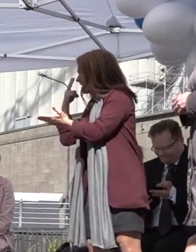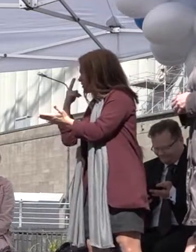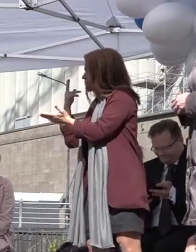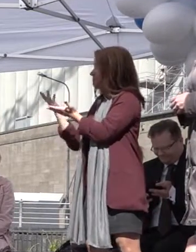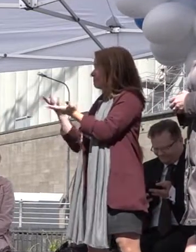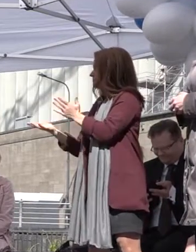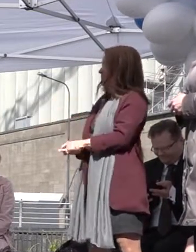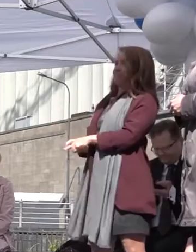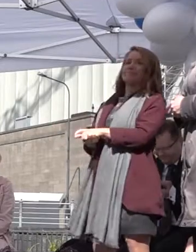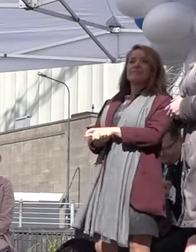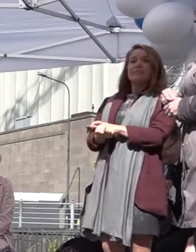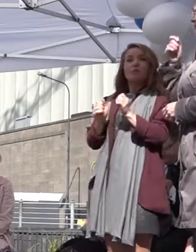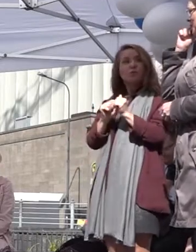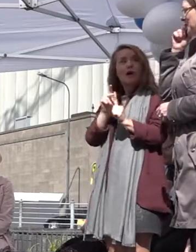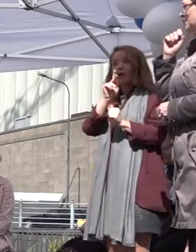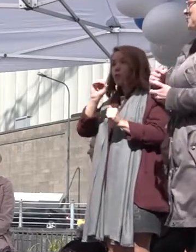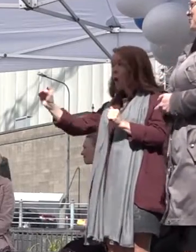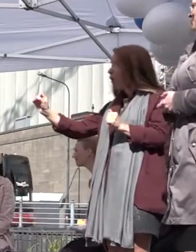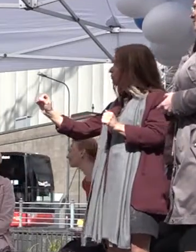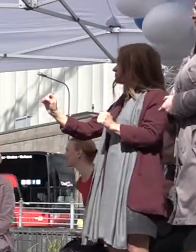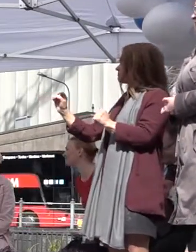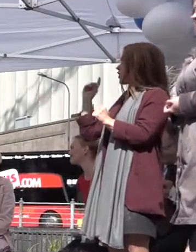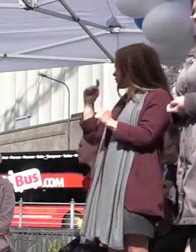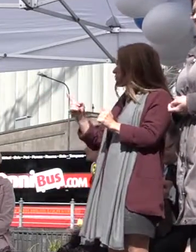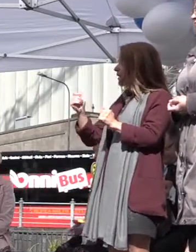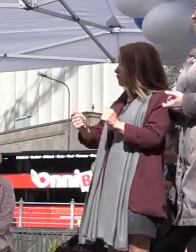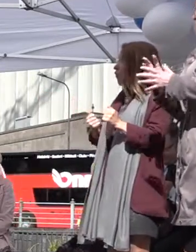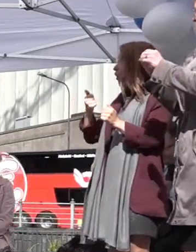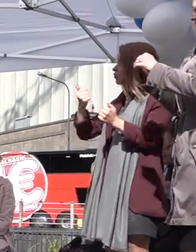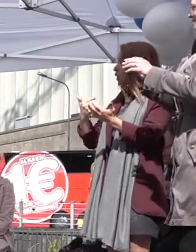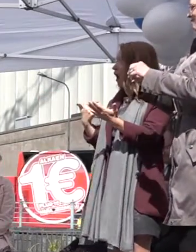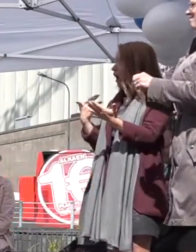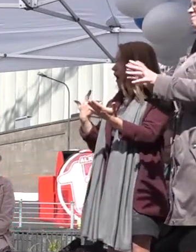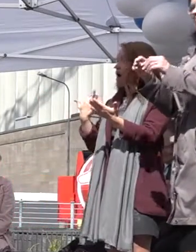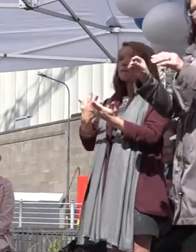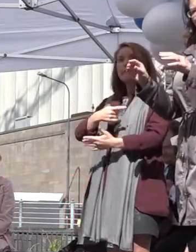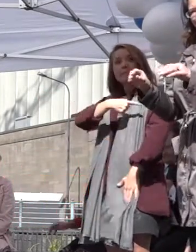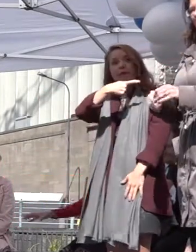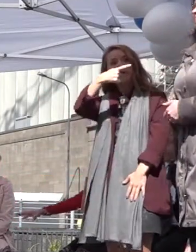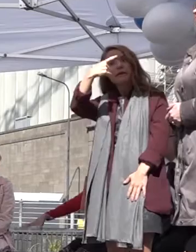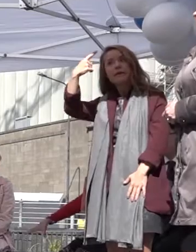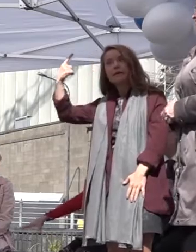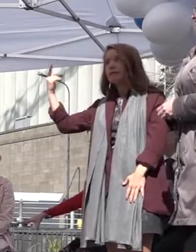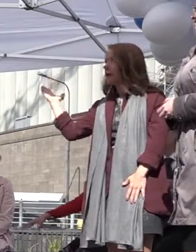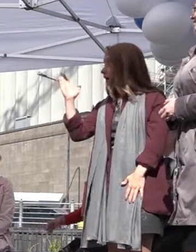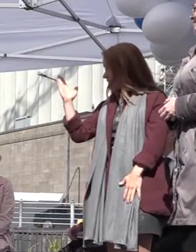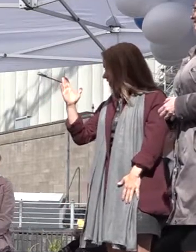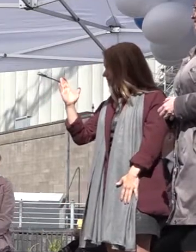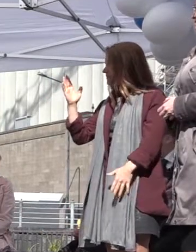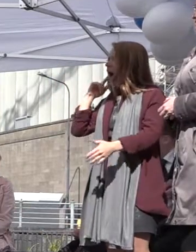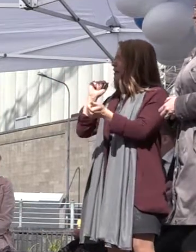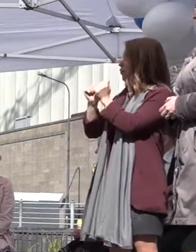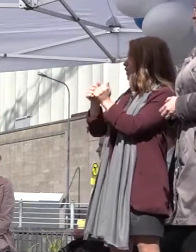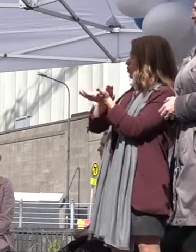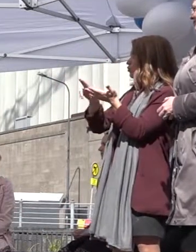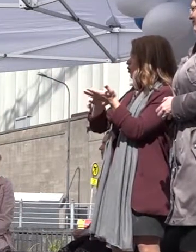käy. Mutta Ko, niin. 10 vuotta, tosi pitkä aika. Urheilutoimittajilla on tapana kysyä aina,